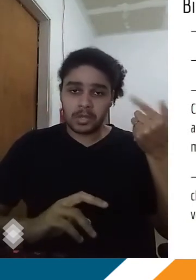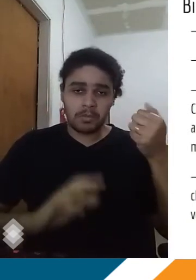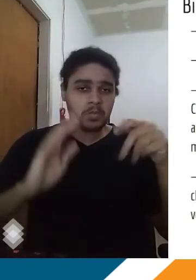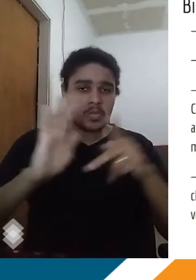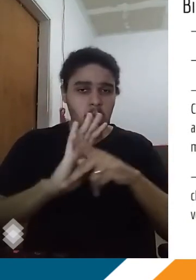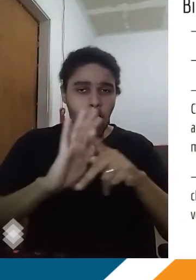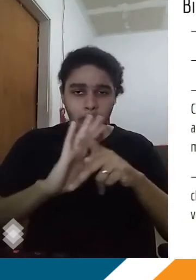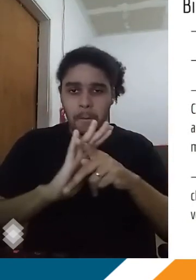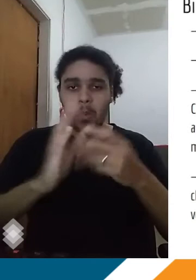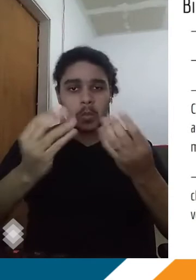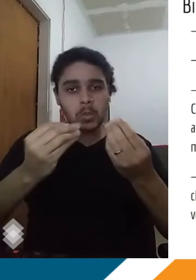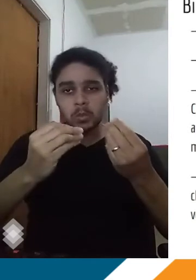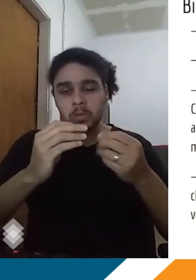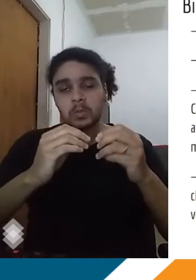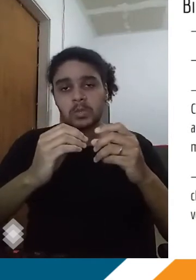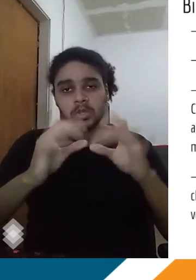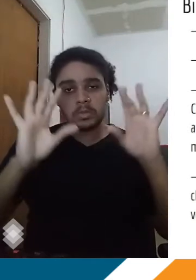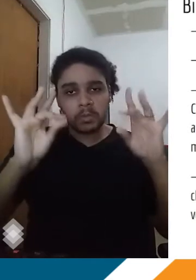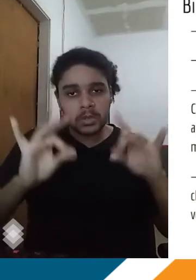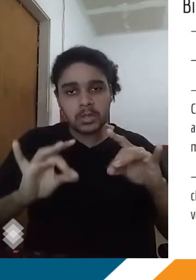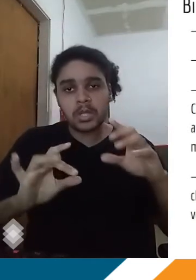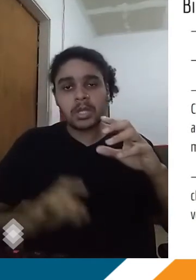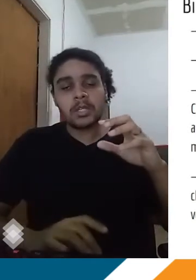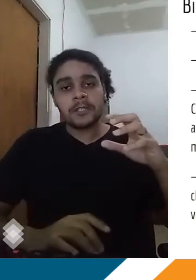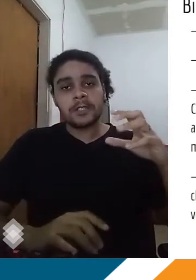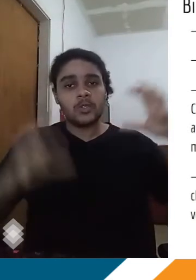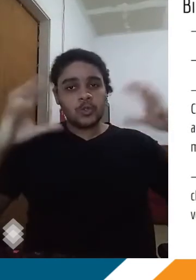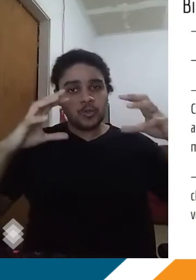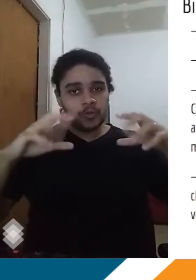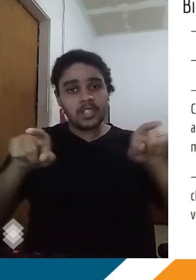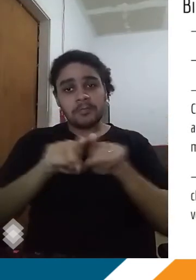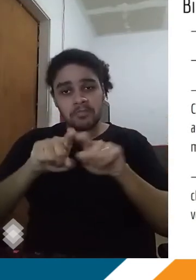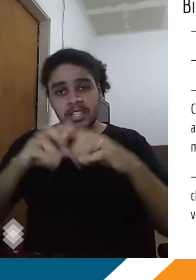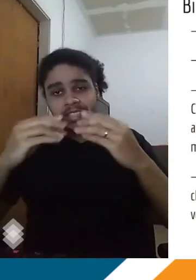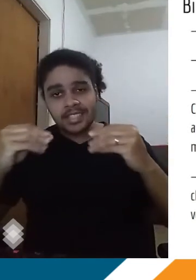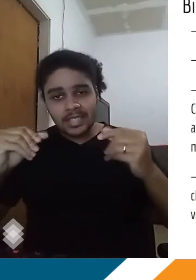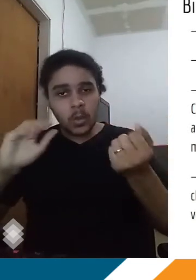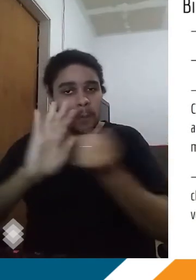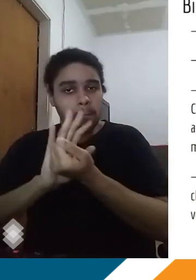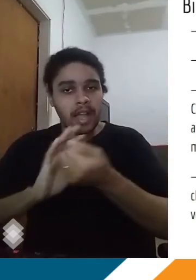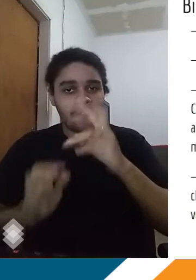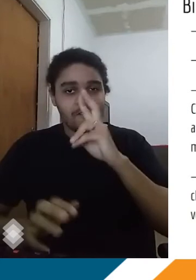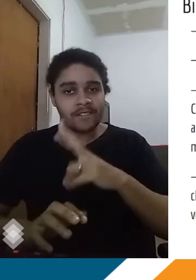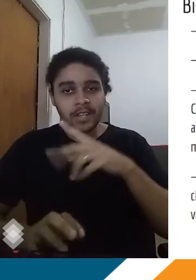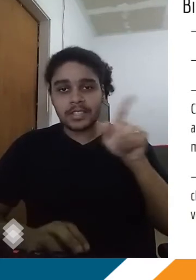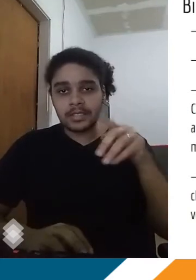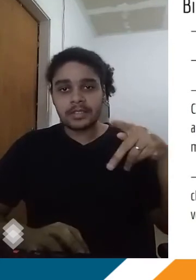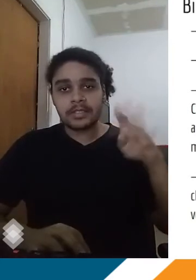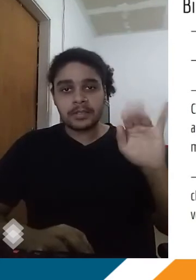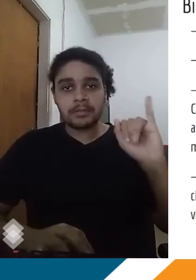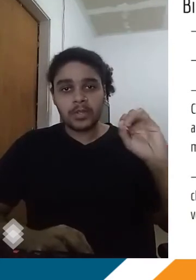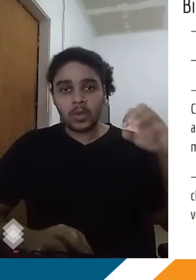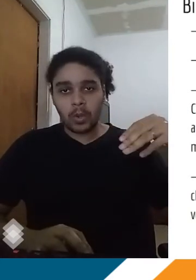específico, né, com uma estação seca e uma estação chuvosa muito bem marcada, esse bioma possui